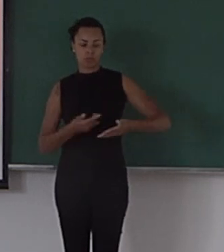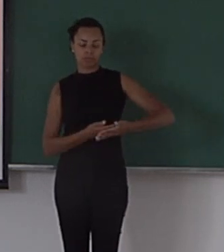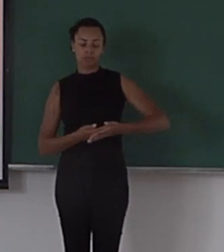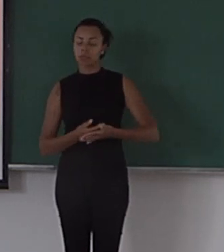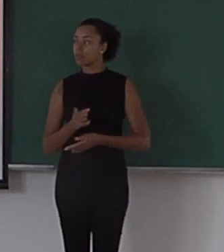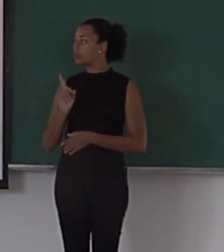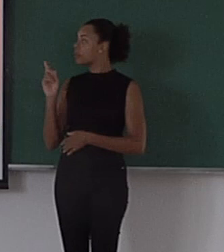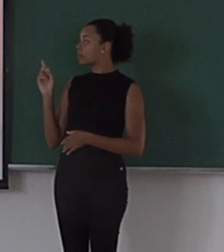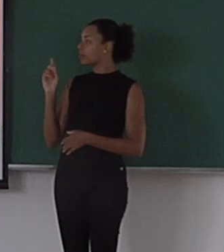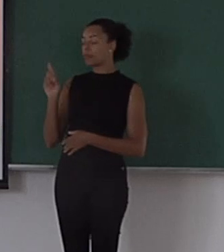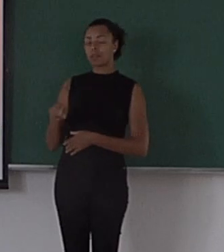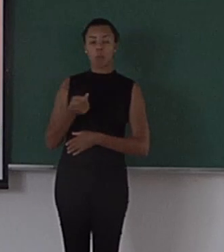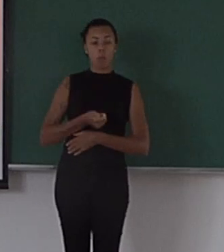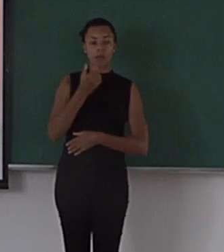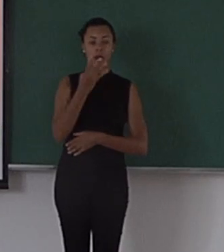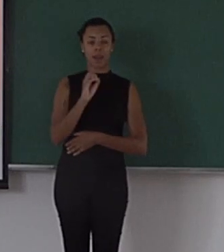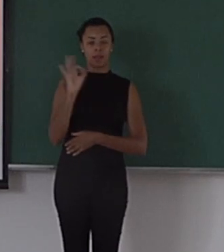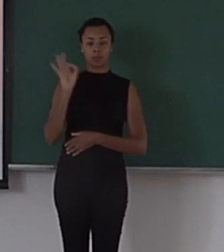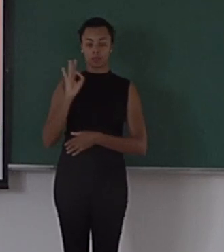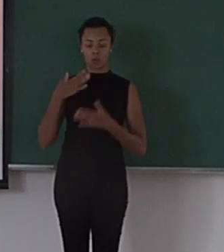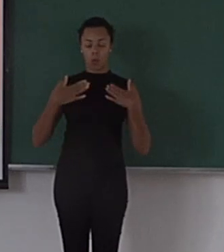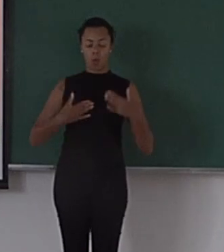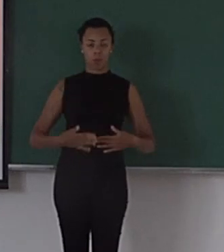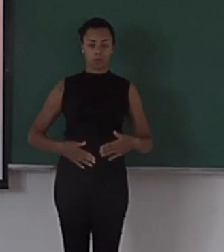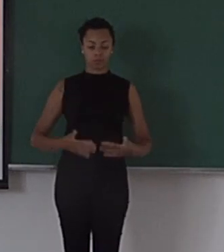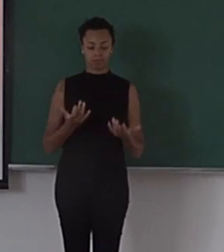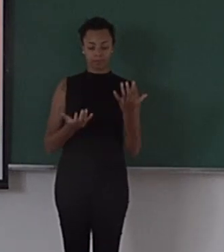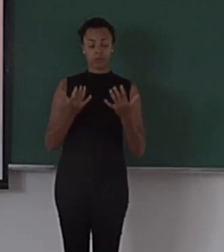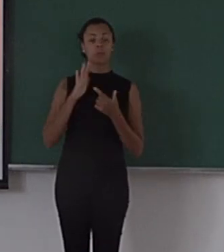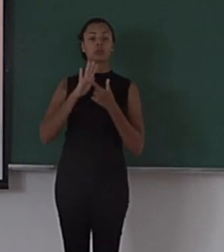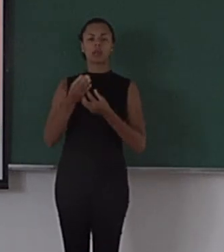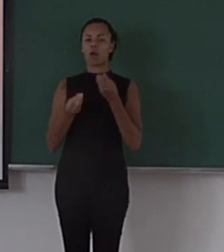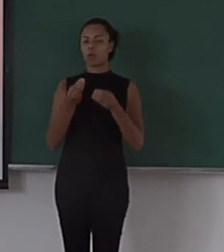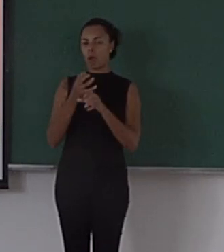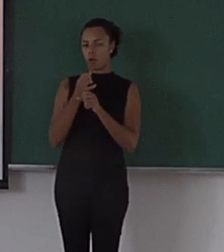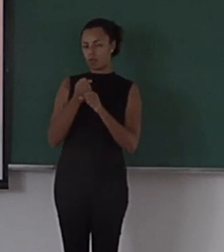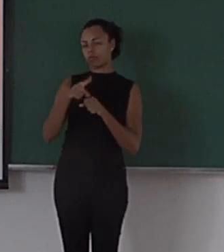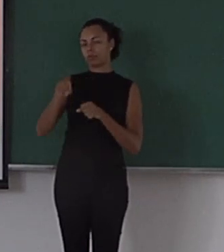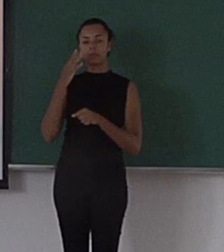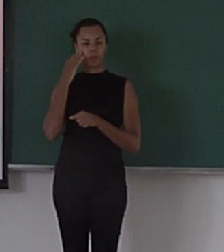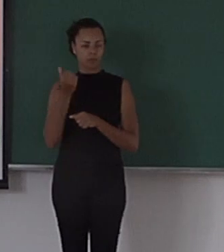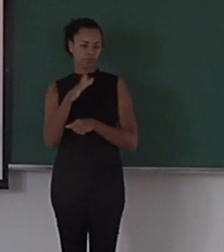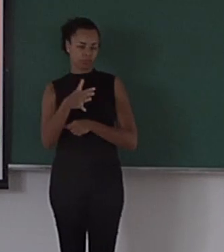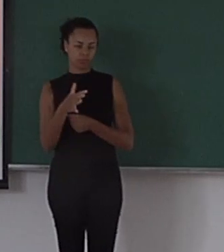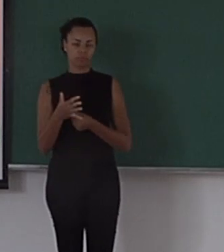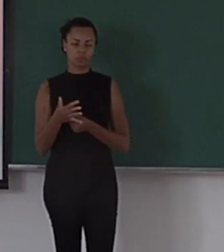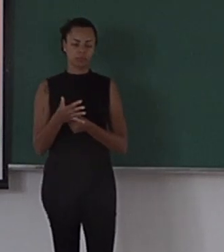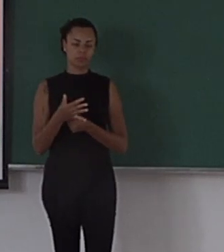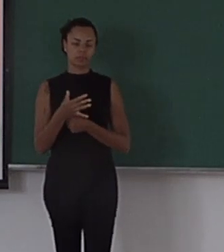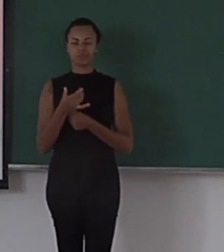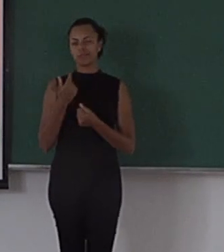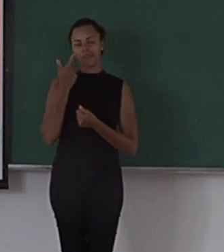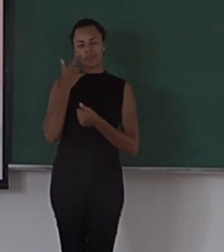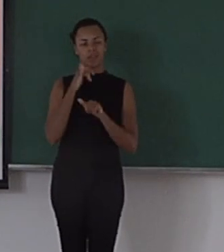quase 100% da superfície corporal. Vou mostrar para vocês como é que a gente calcula isso, só para a gente ter uma ideia, né? Provavelmente, assim, nas